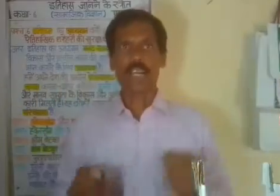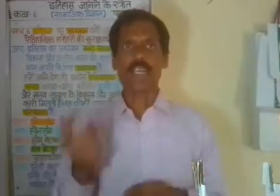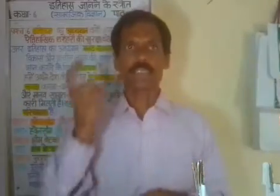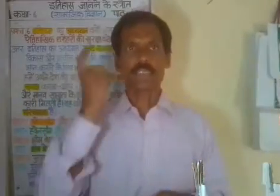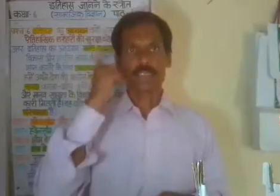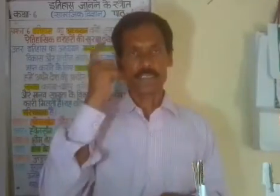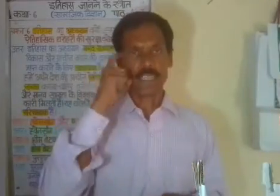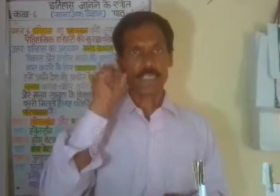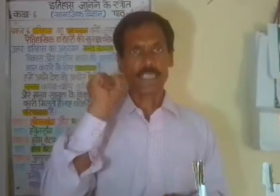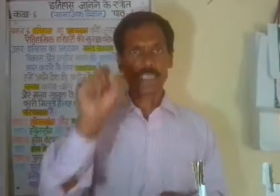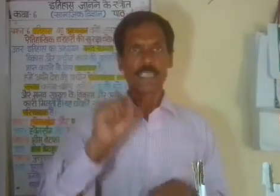इतिहास जानने के